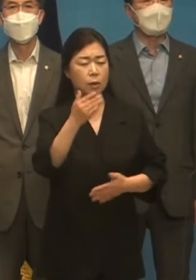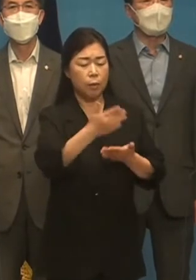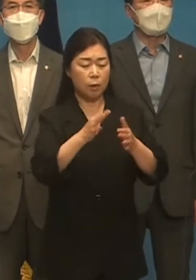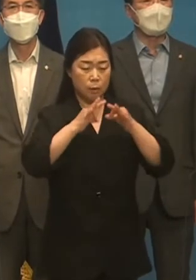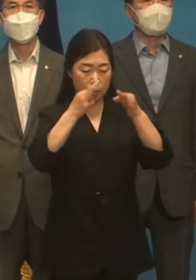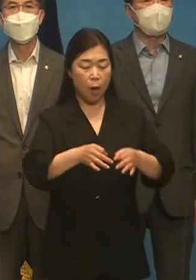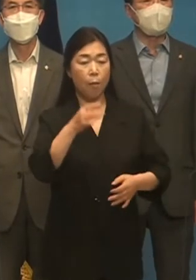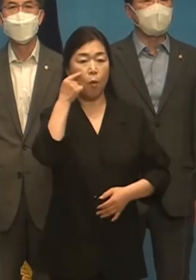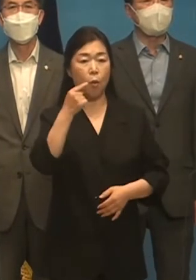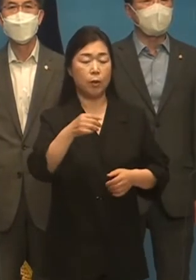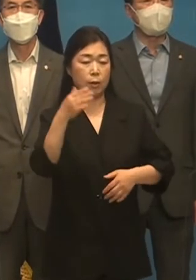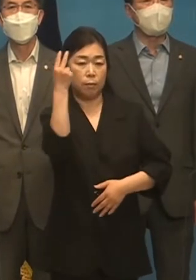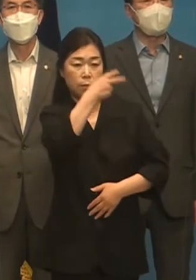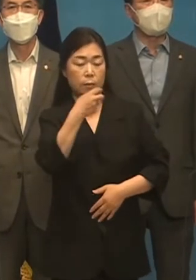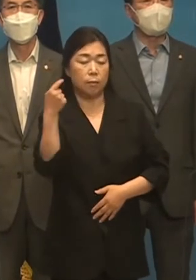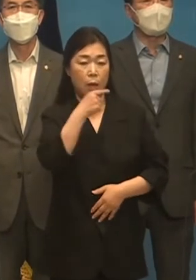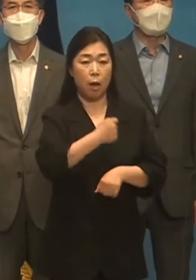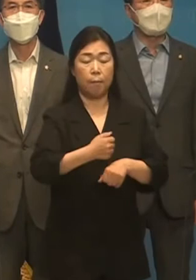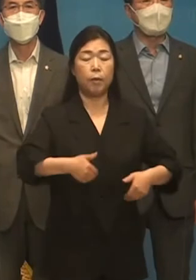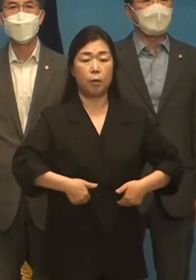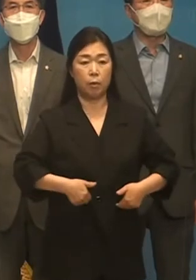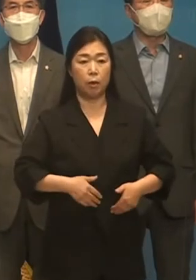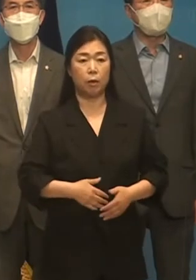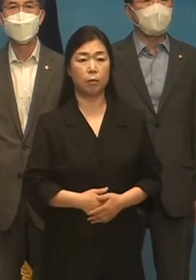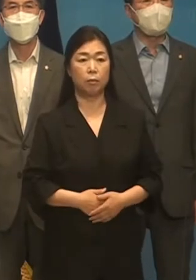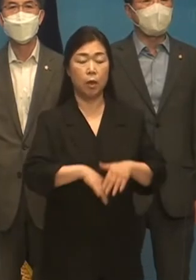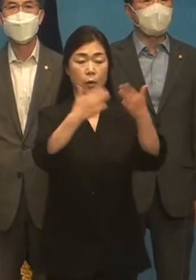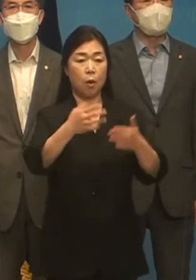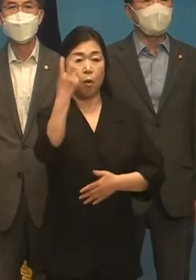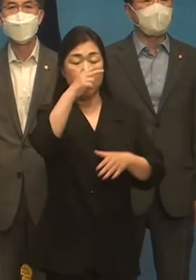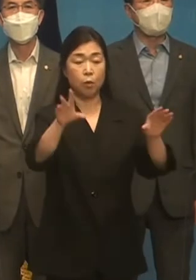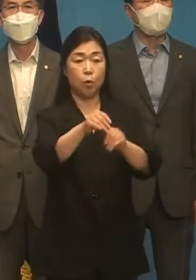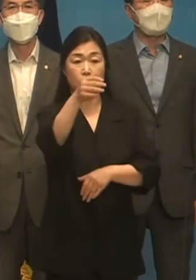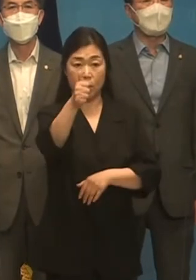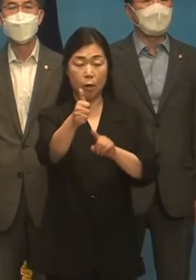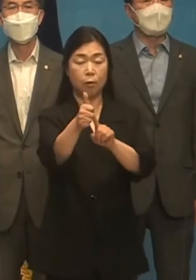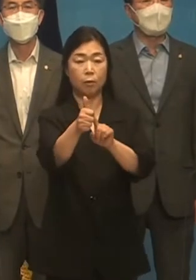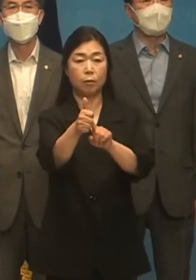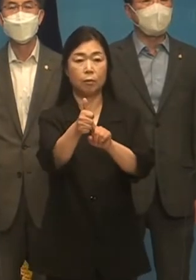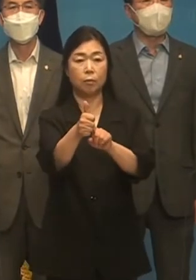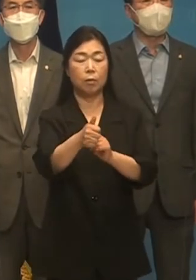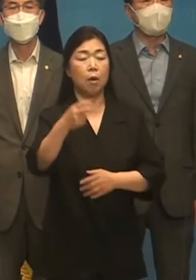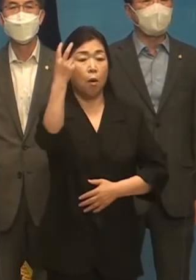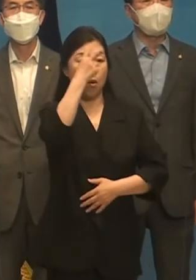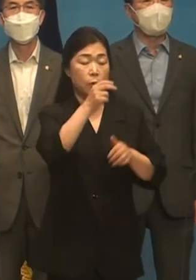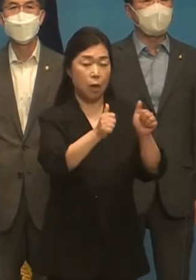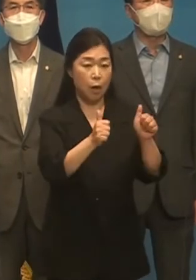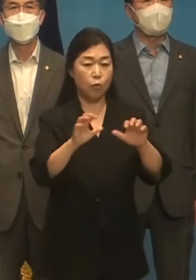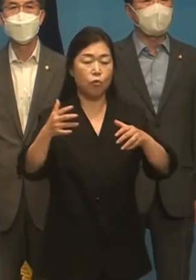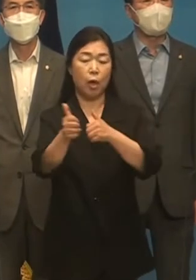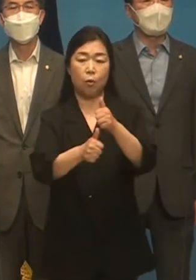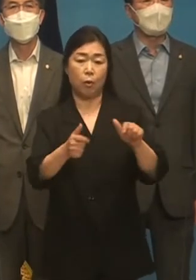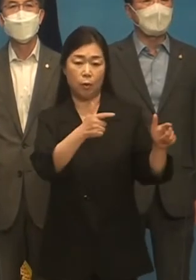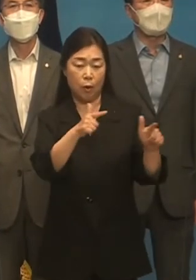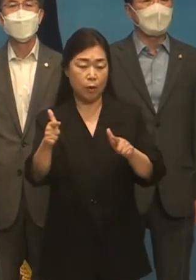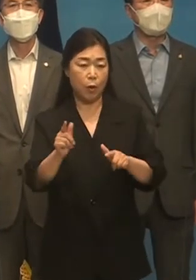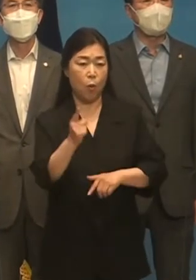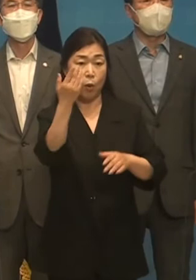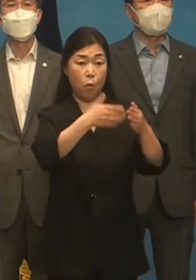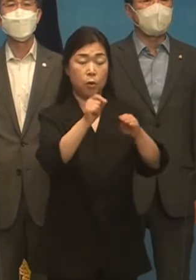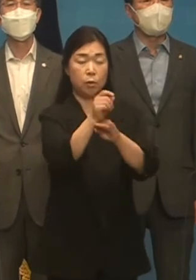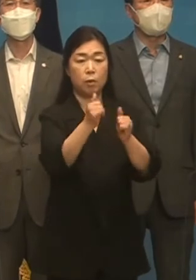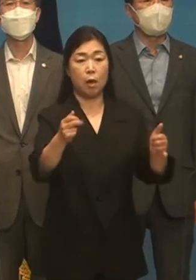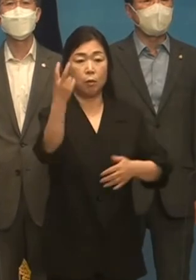말고 철저히 감찰해야 합니다. 특히 전 검찰총장, 검사와 국회의원 등 고위공직자